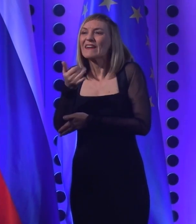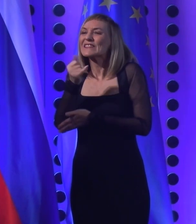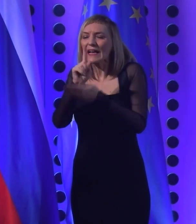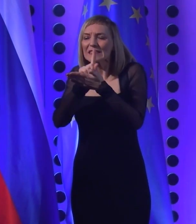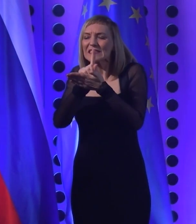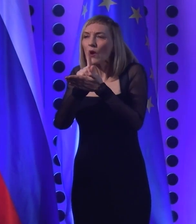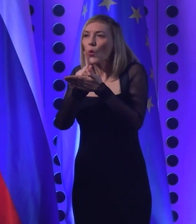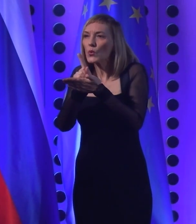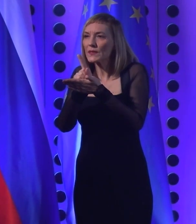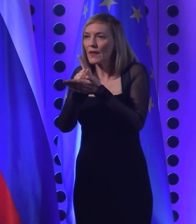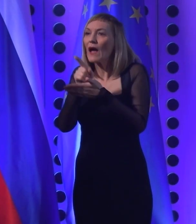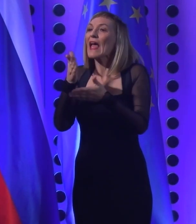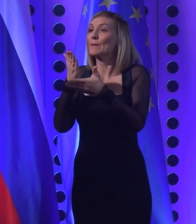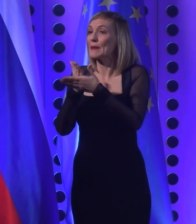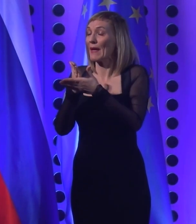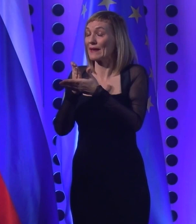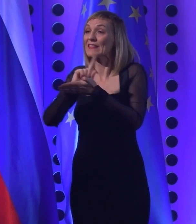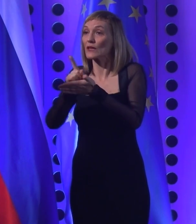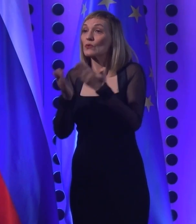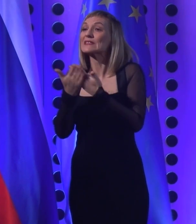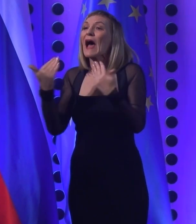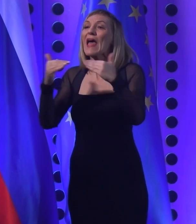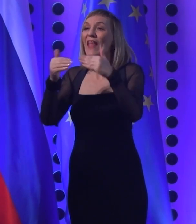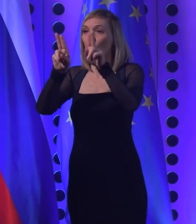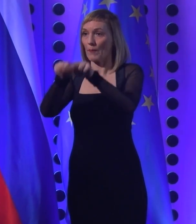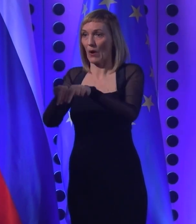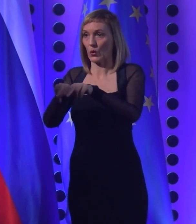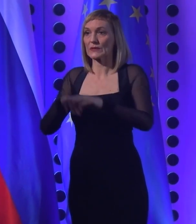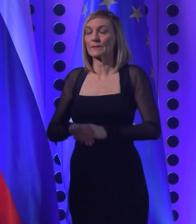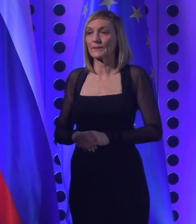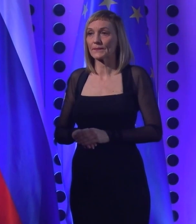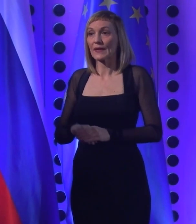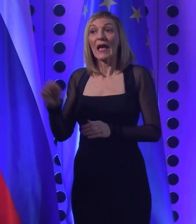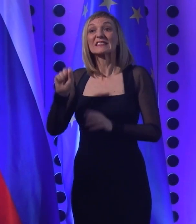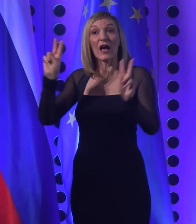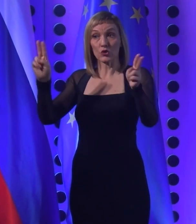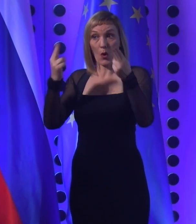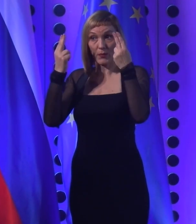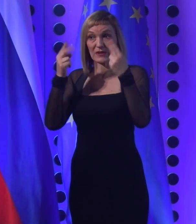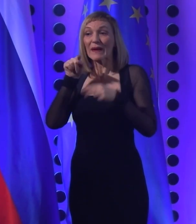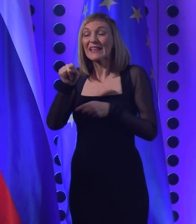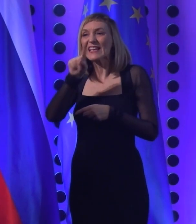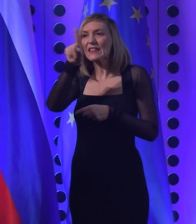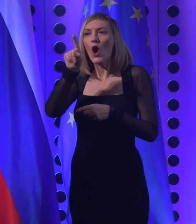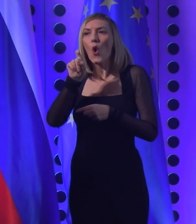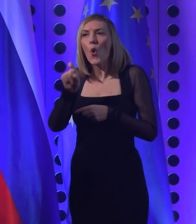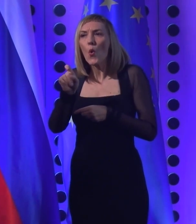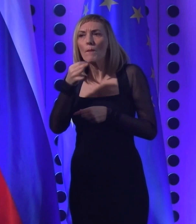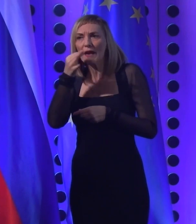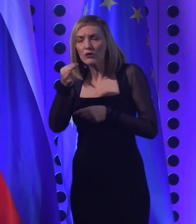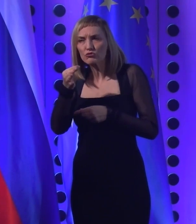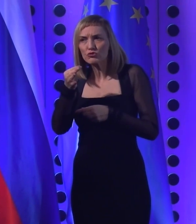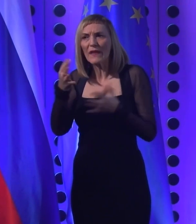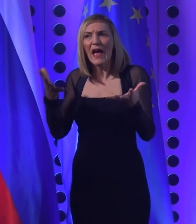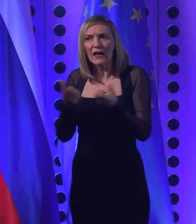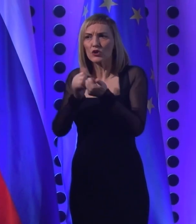sekunda, je primeren trenutek za enakopravnost. Zato pozivam, da se teh vprašanj lotimo takoj in